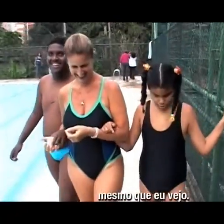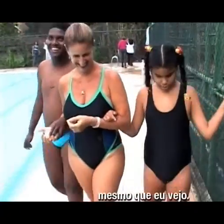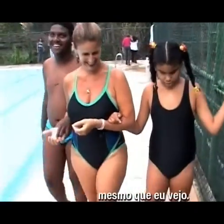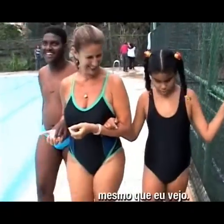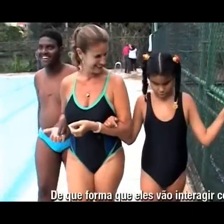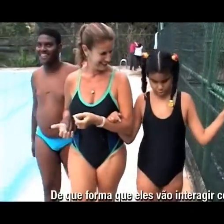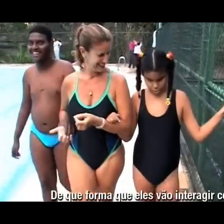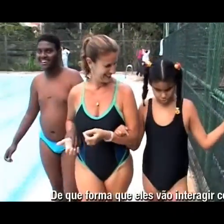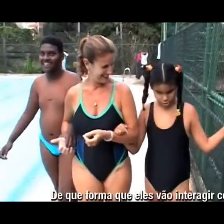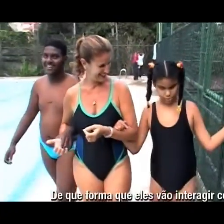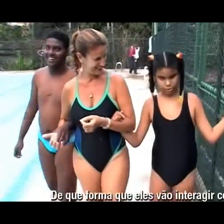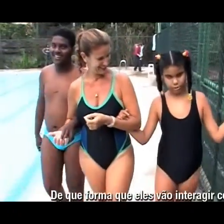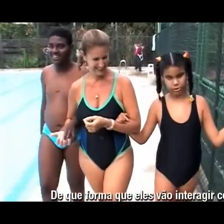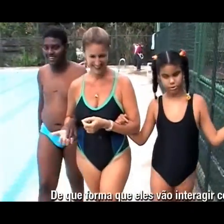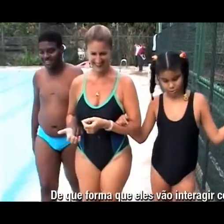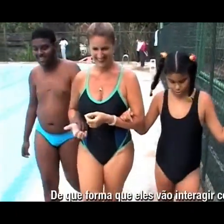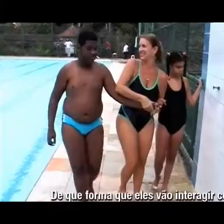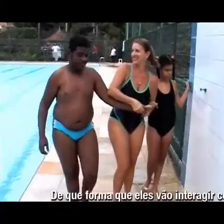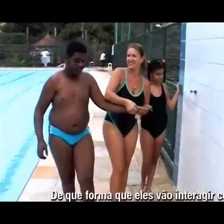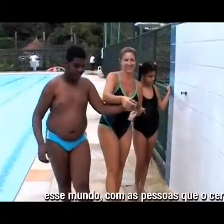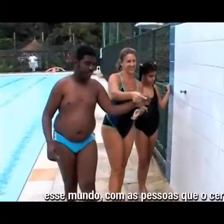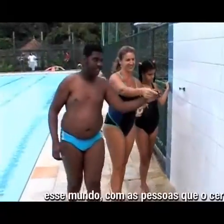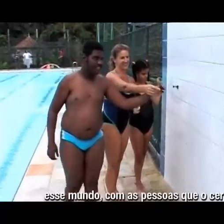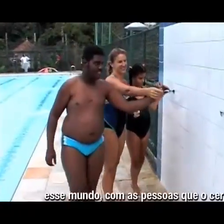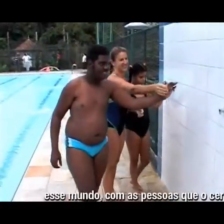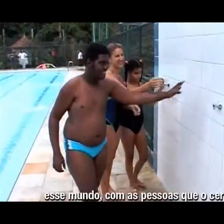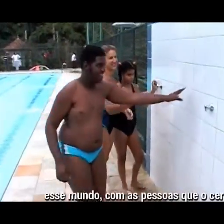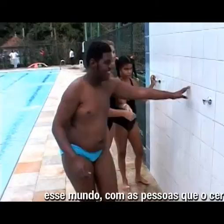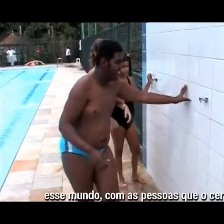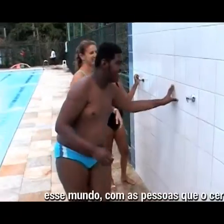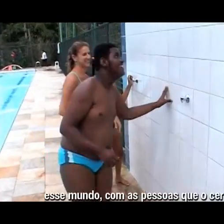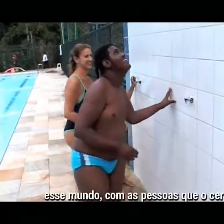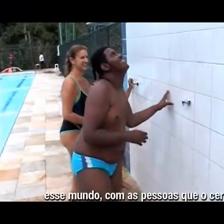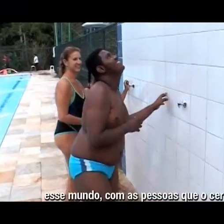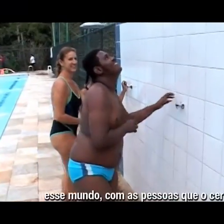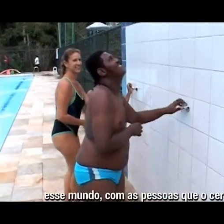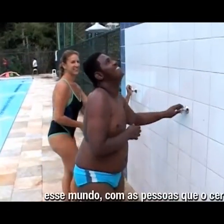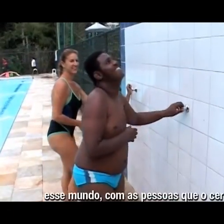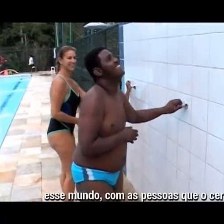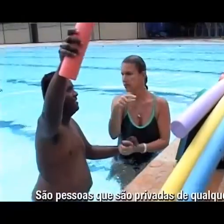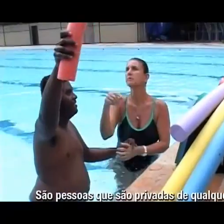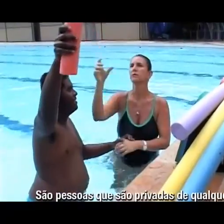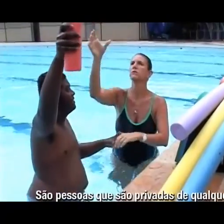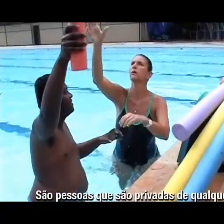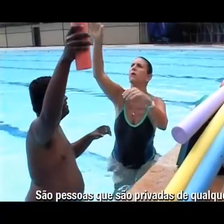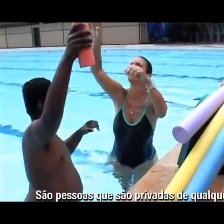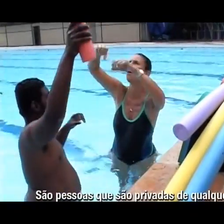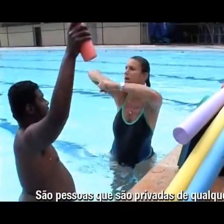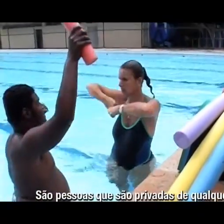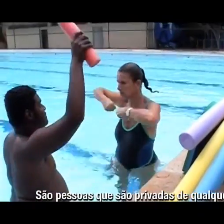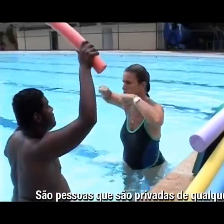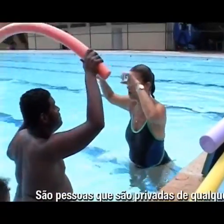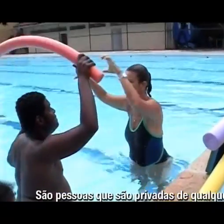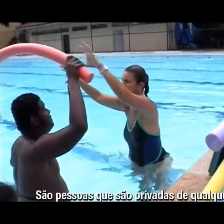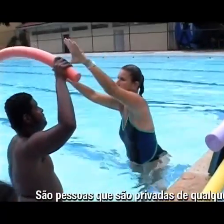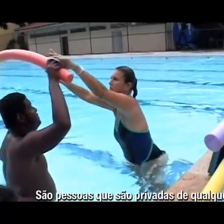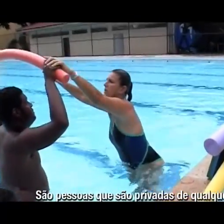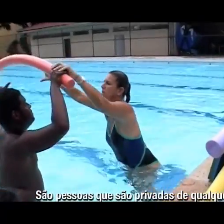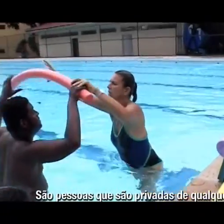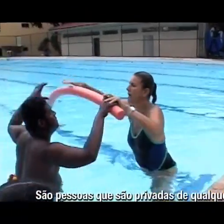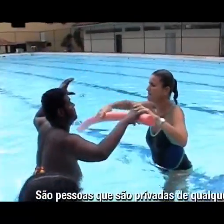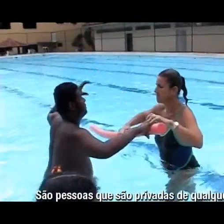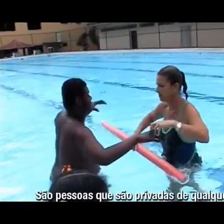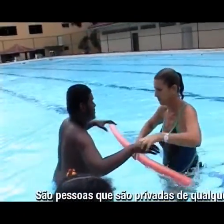vejo, né? De que forma que eles vão interagir com esse mundo, com as pessoas que o cercam. São pessoas